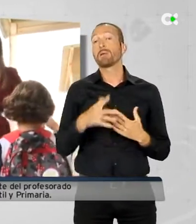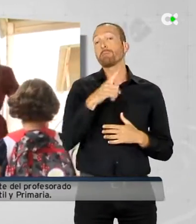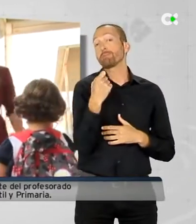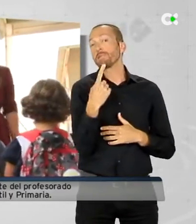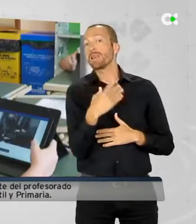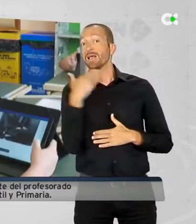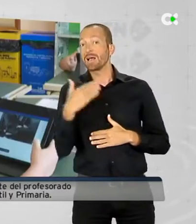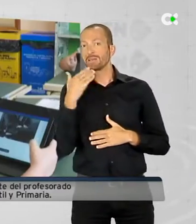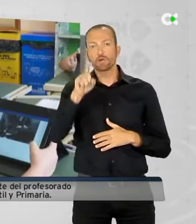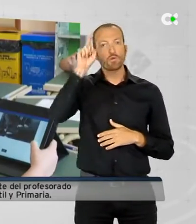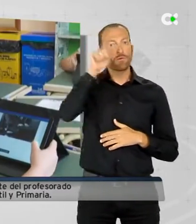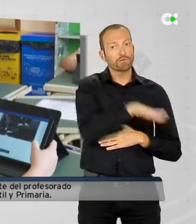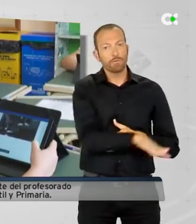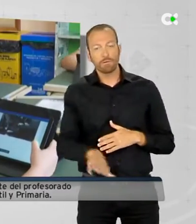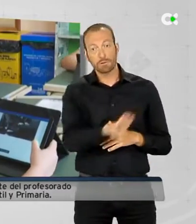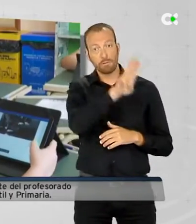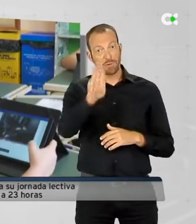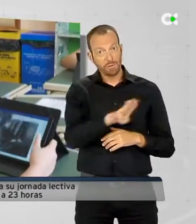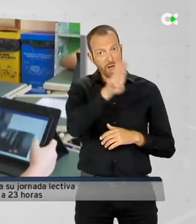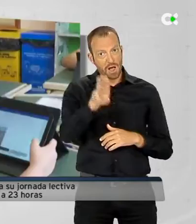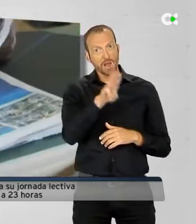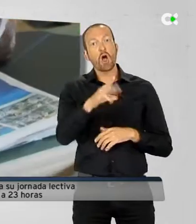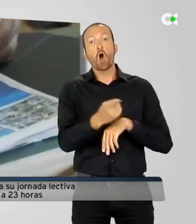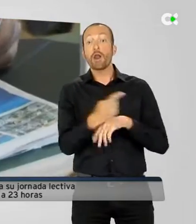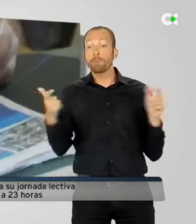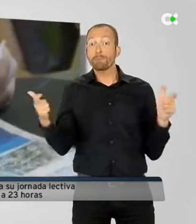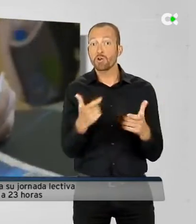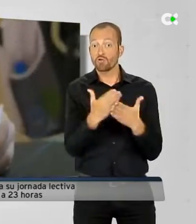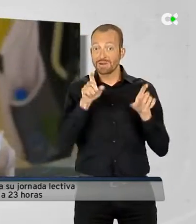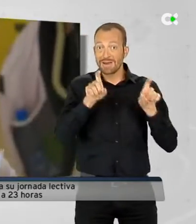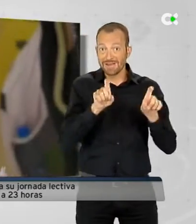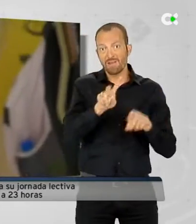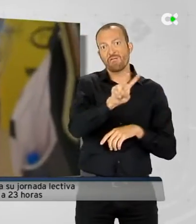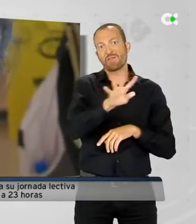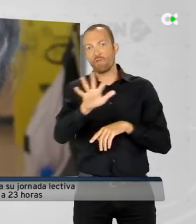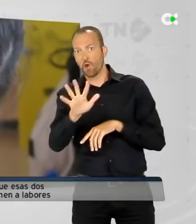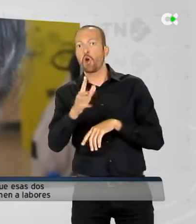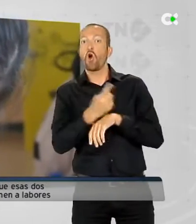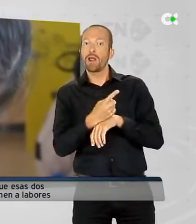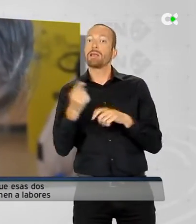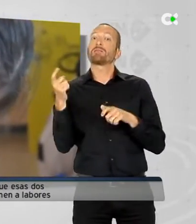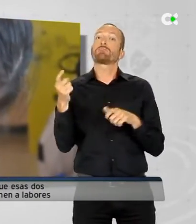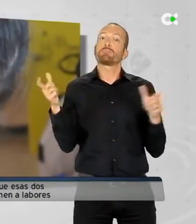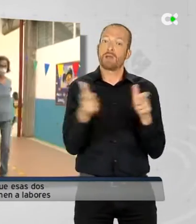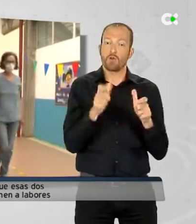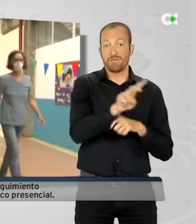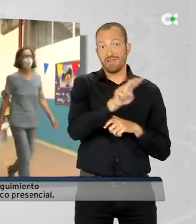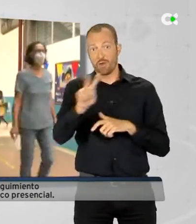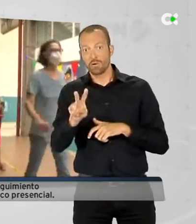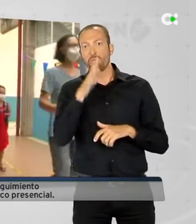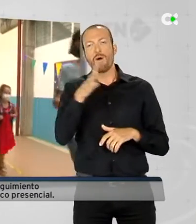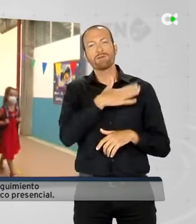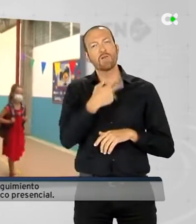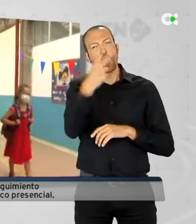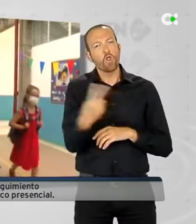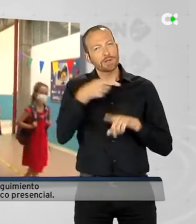formarán parte del profesorado de infantil y primaria. Verán reducida su jornada lectiva de 25 a 23 horas para que esas dos se destinen a labores de seguimiento